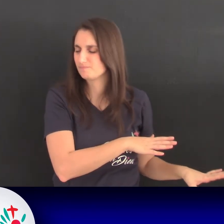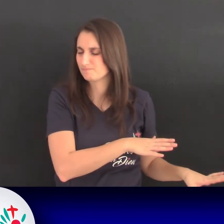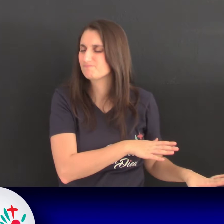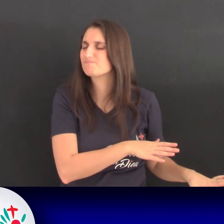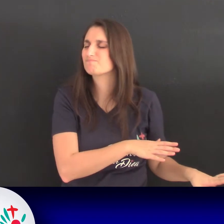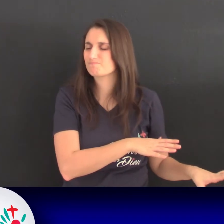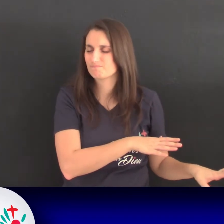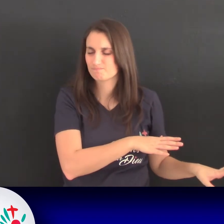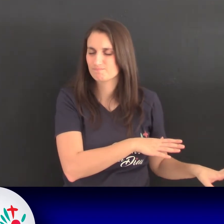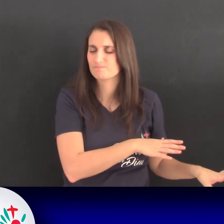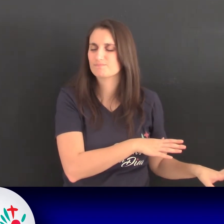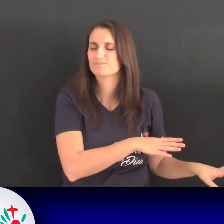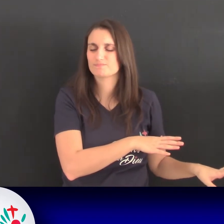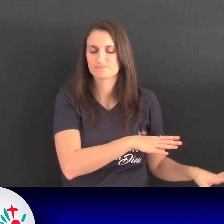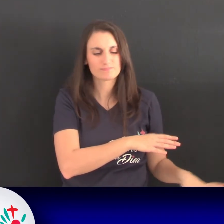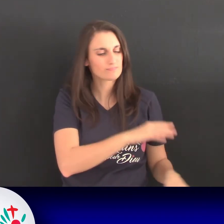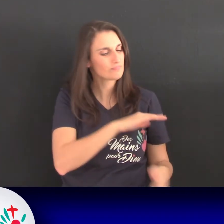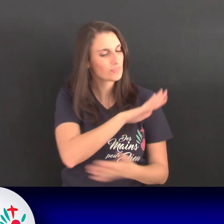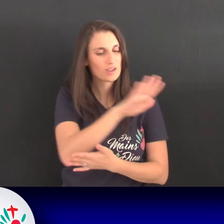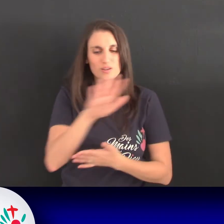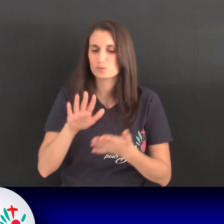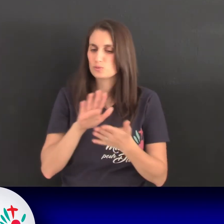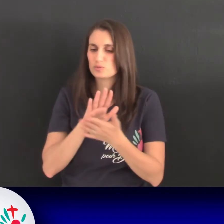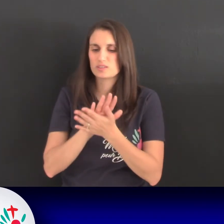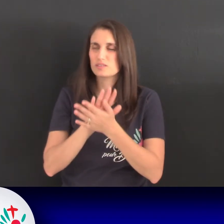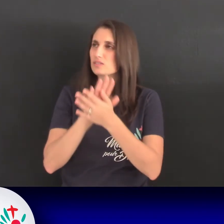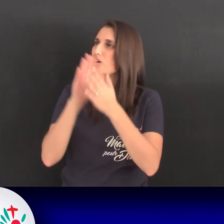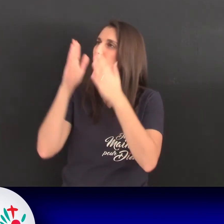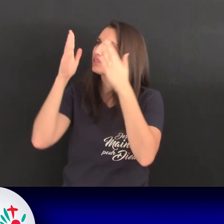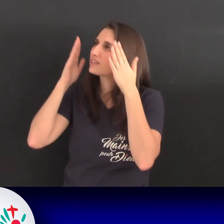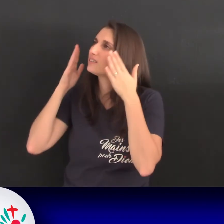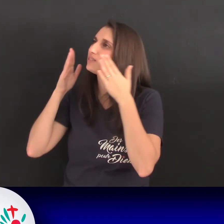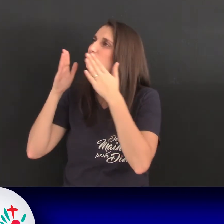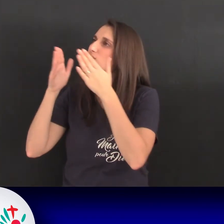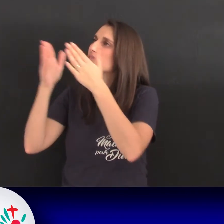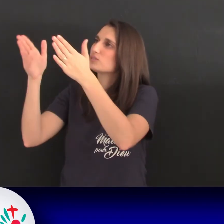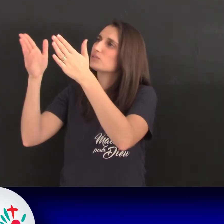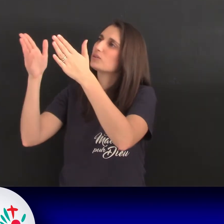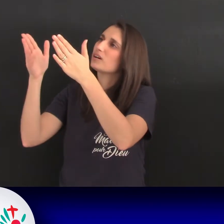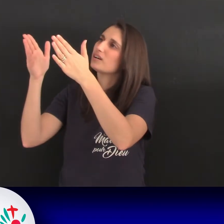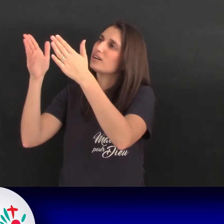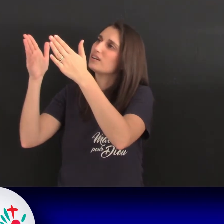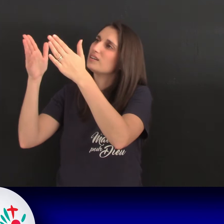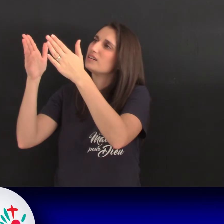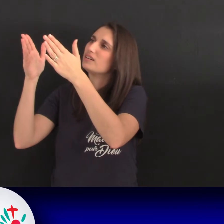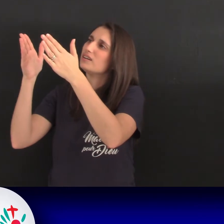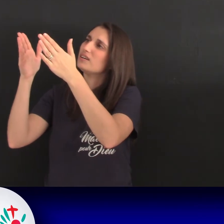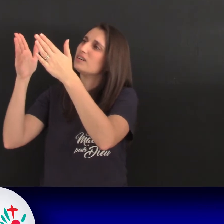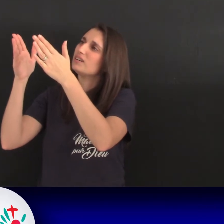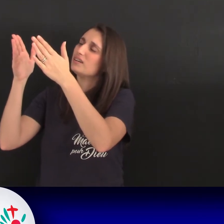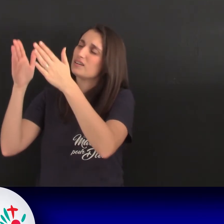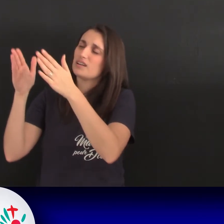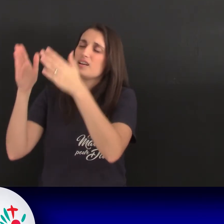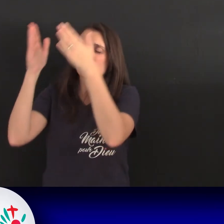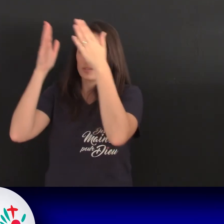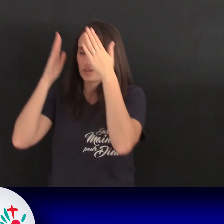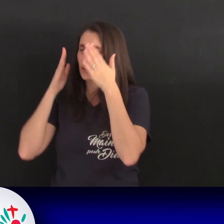mes faux semblants pour tout centrer sur toi,